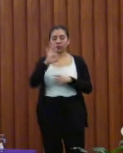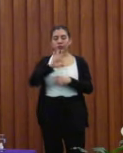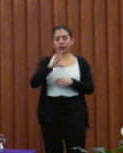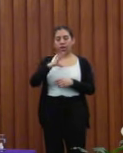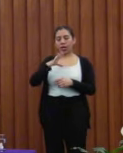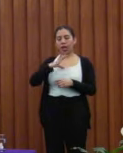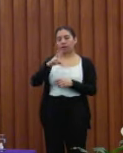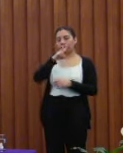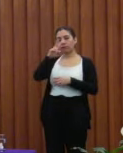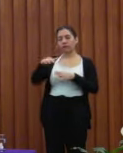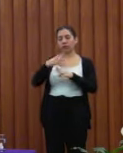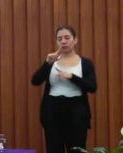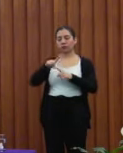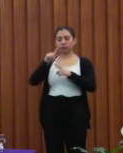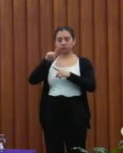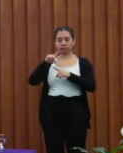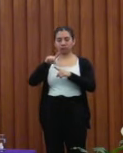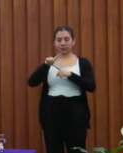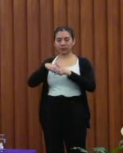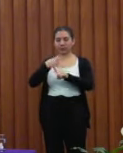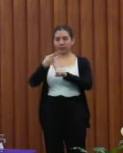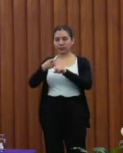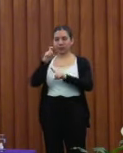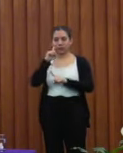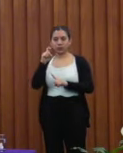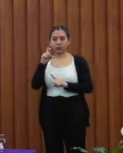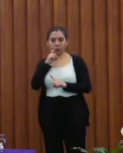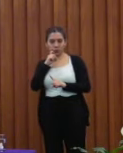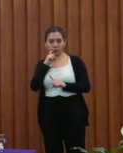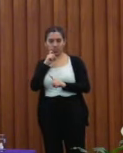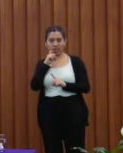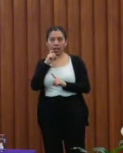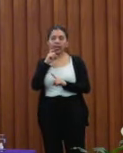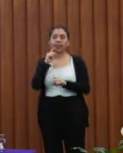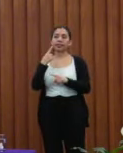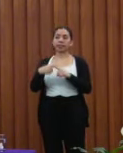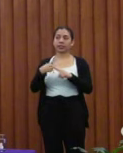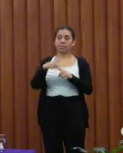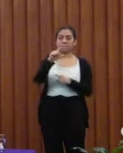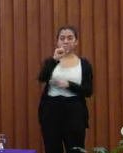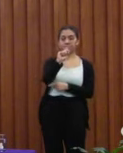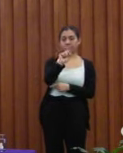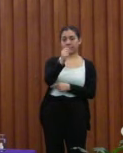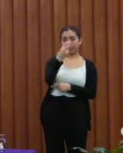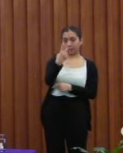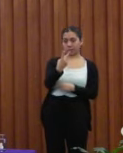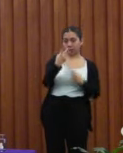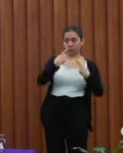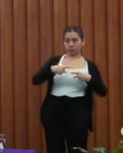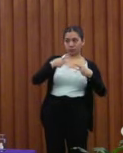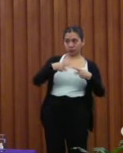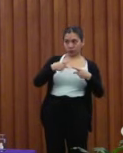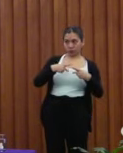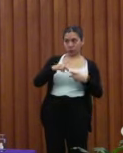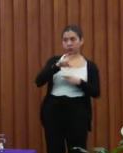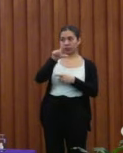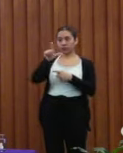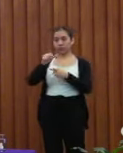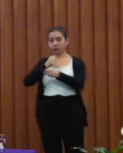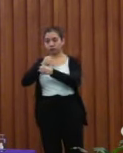sexual y tortura, y identificamos a 22 de las víctimas que sufrieron violencia sexual y indicios de tortura a